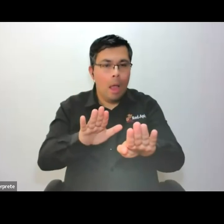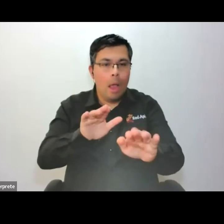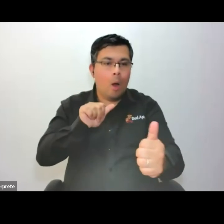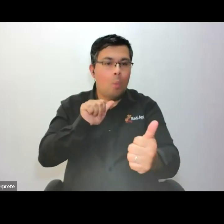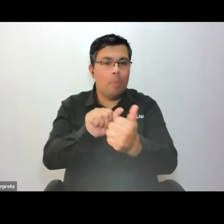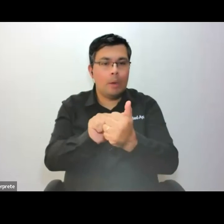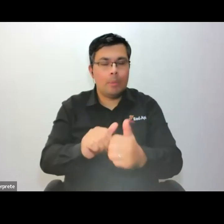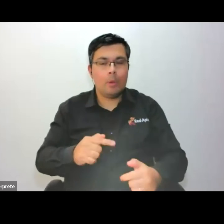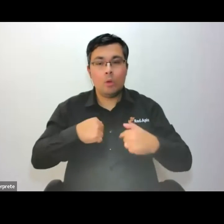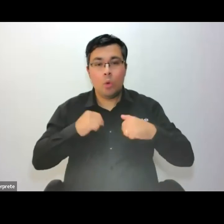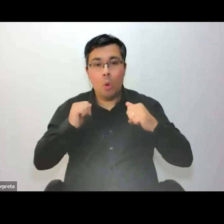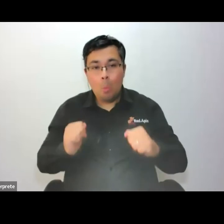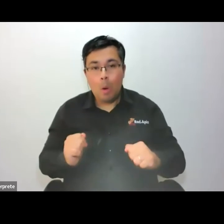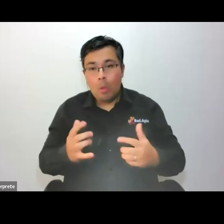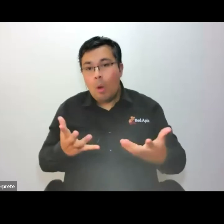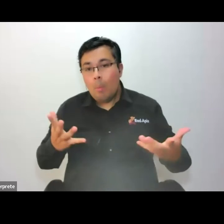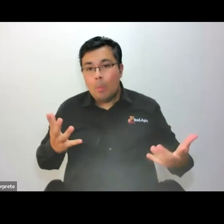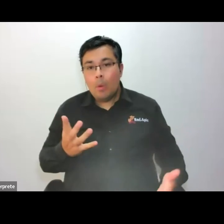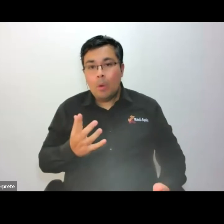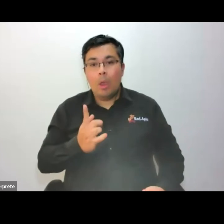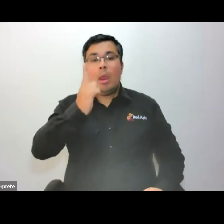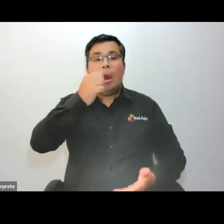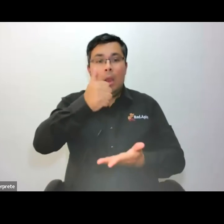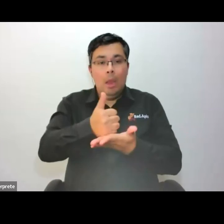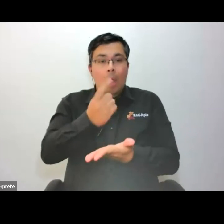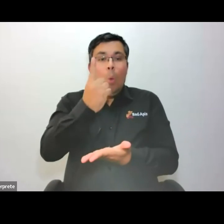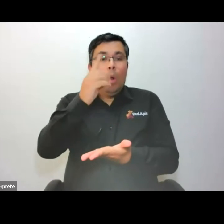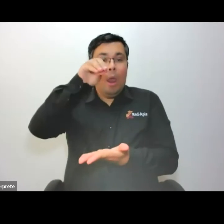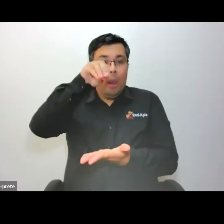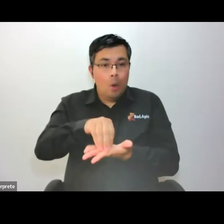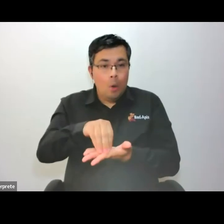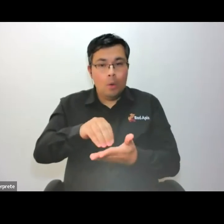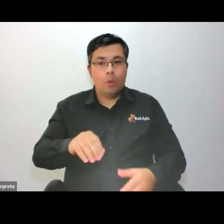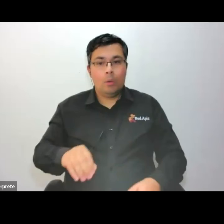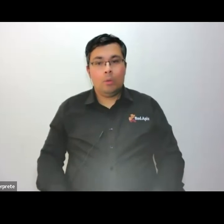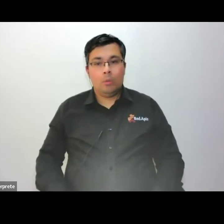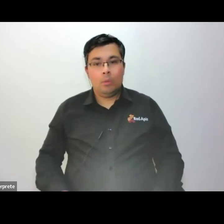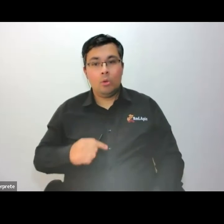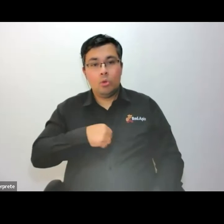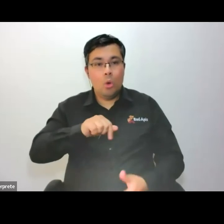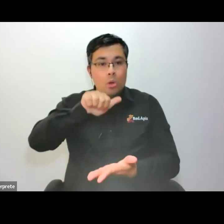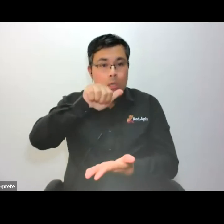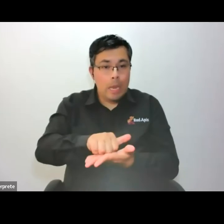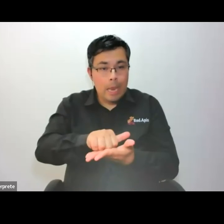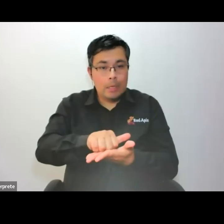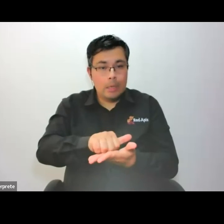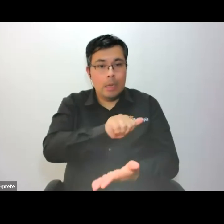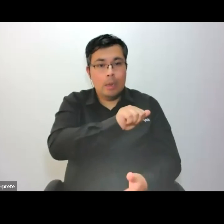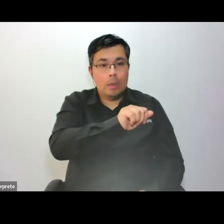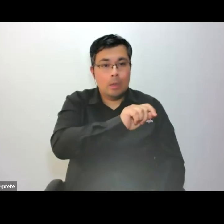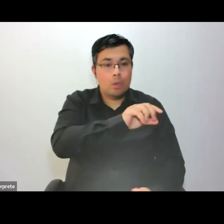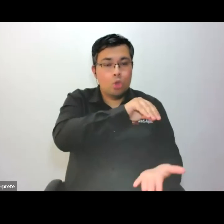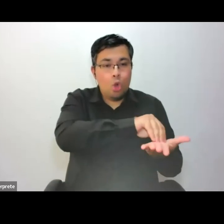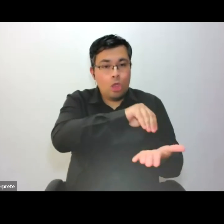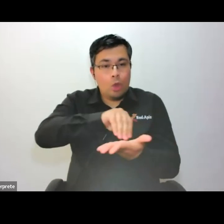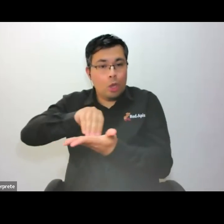yo poder tener una nota en el semestre? Sí. ¿No tengo que tener 6? ¿Ya? Por lo tanto, hay mucho que